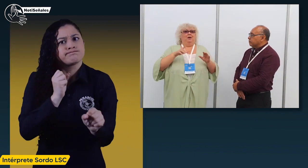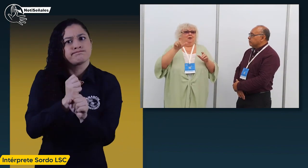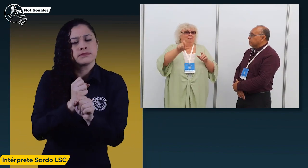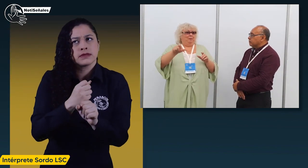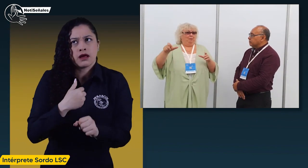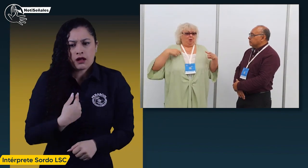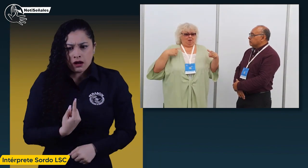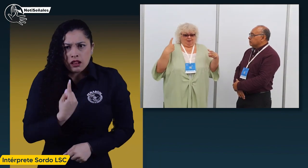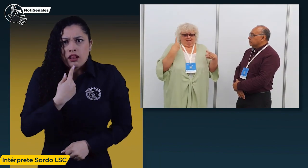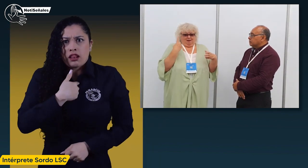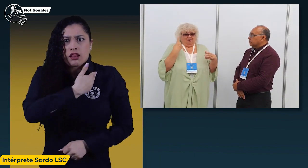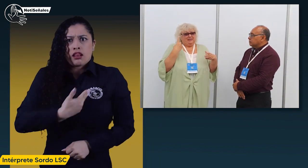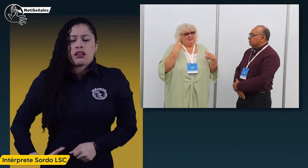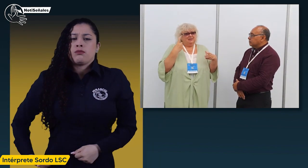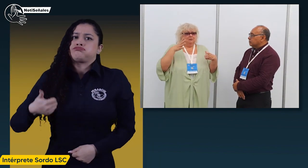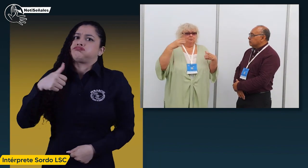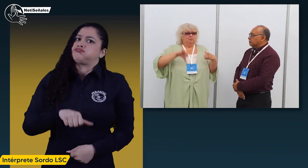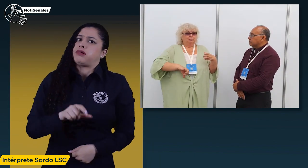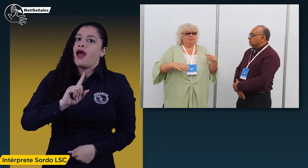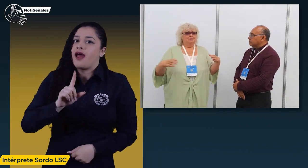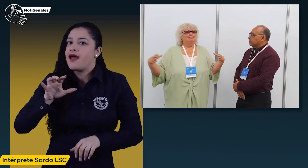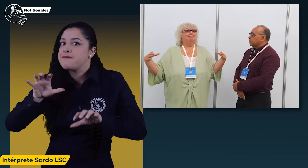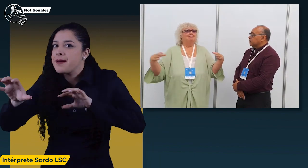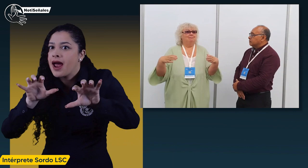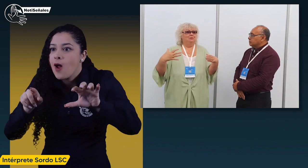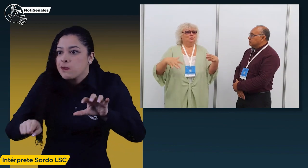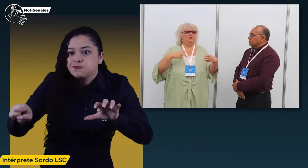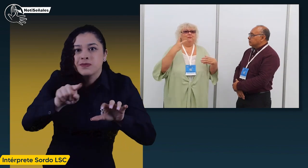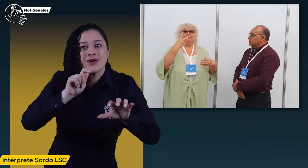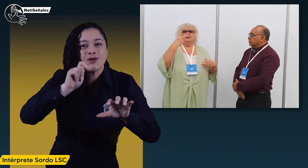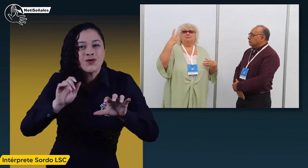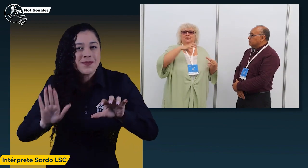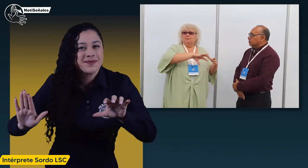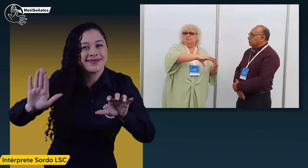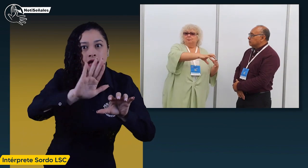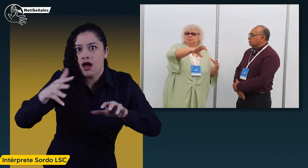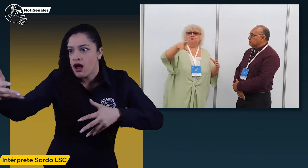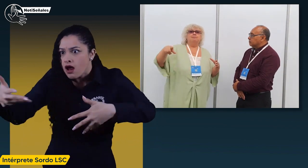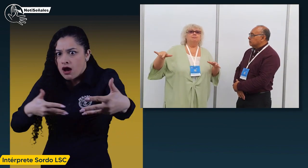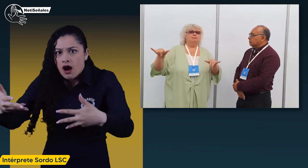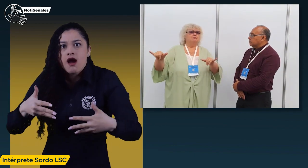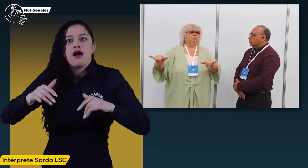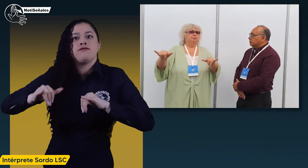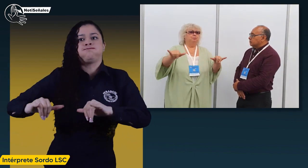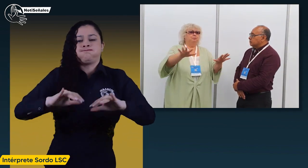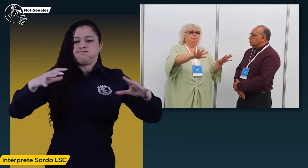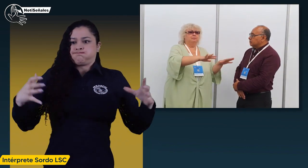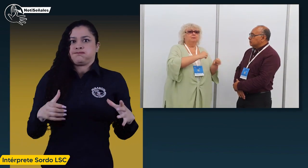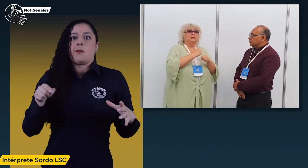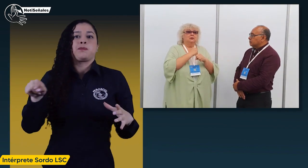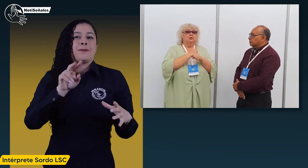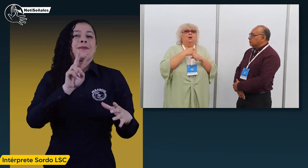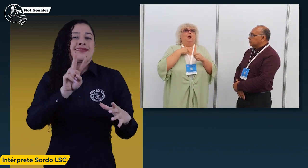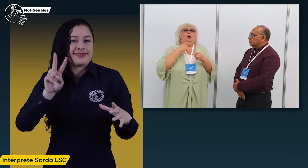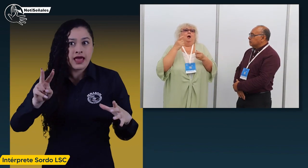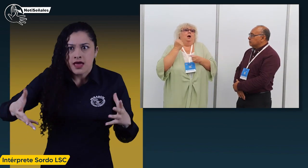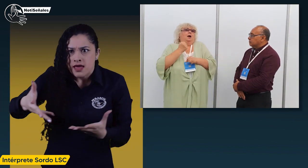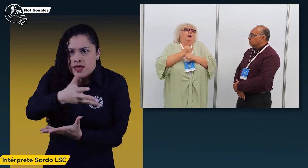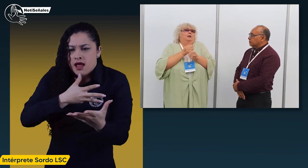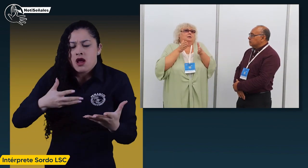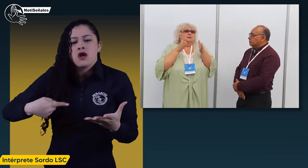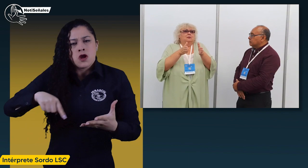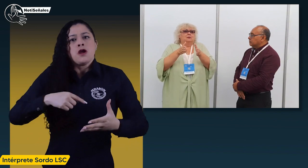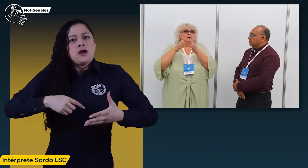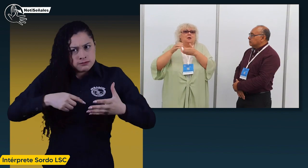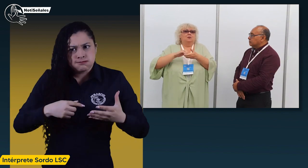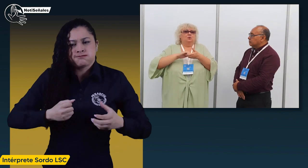sabíamos qué hacer pero hemos recibido la ayuda de otros países miembros de la wfd tuve que hacer una pausa manejar las cosas con calma pensar